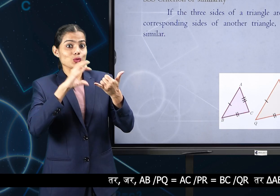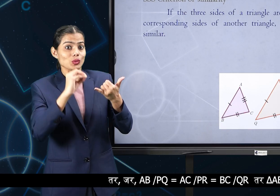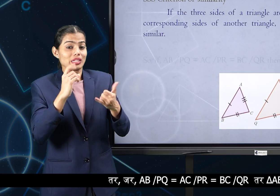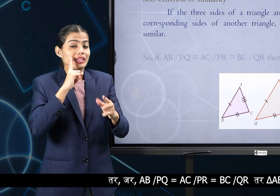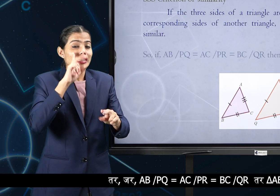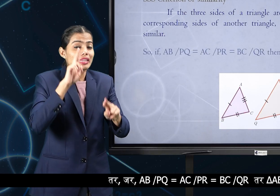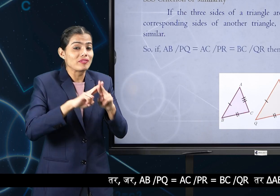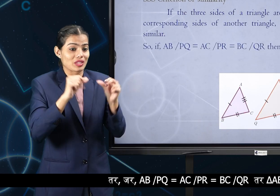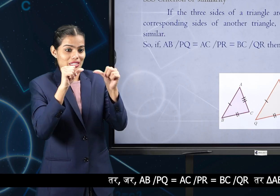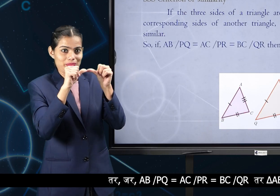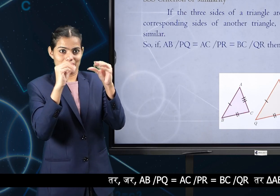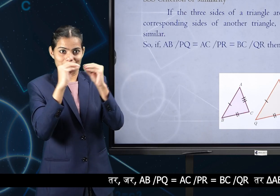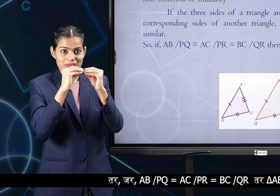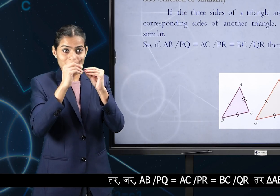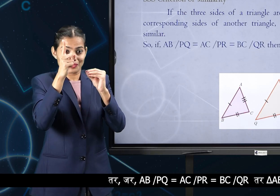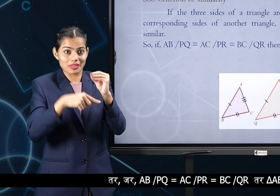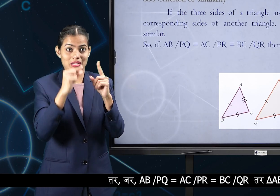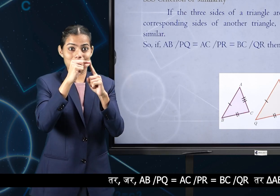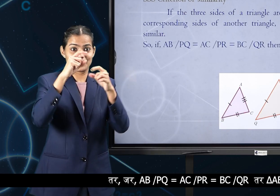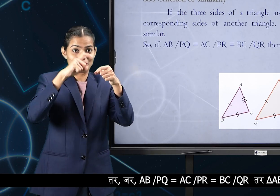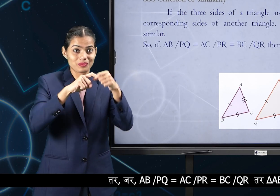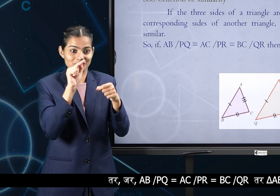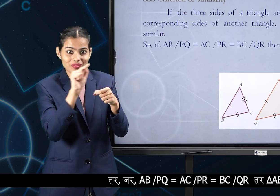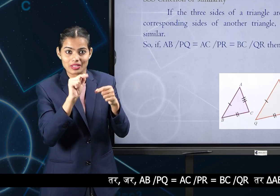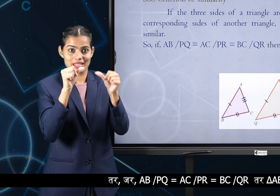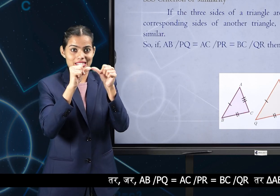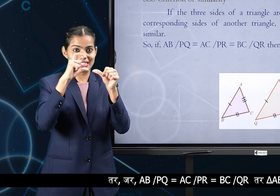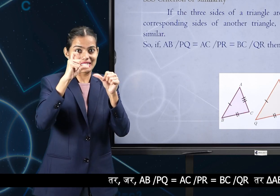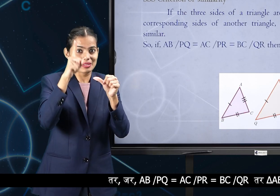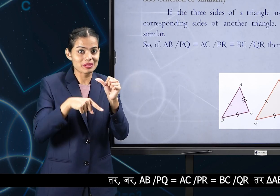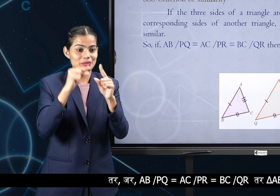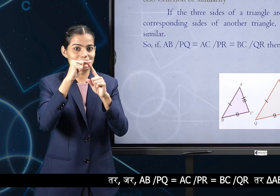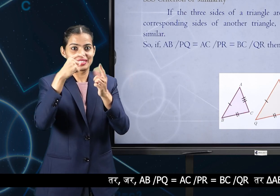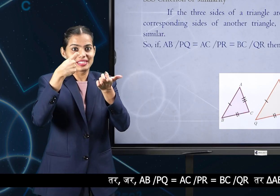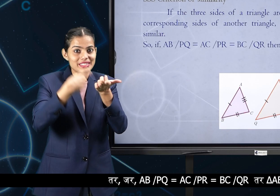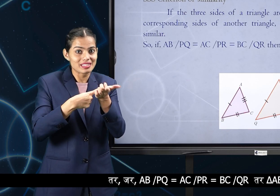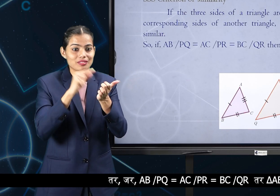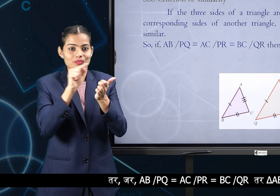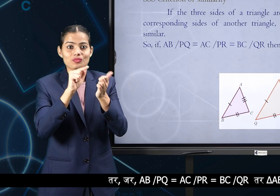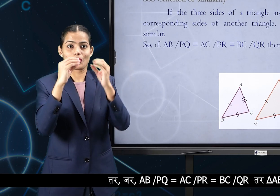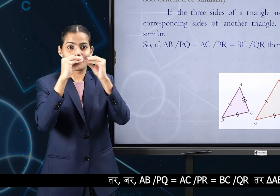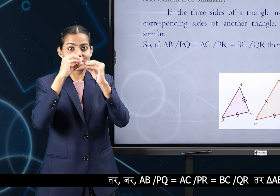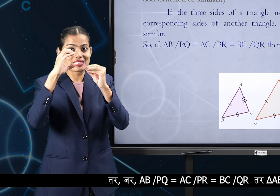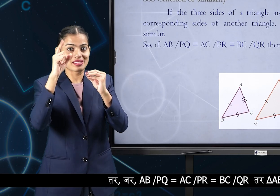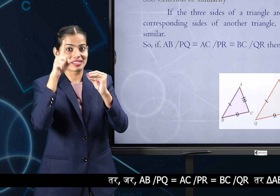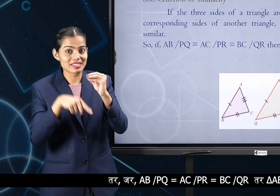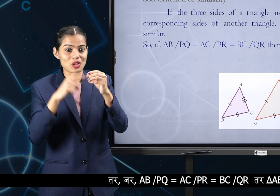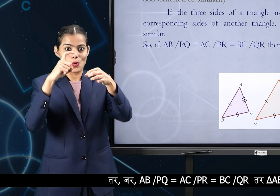तर जर AB बाय PQ इक्वल टू AC बाय PR इज इक्वल टू BC बाय QR, तर